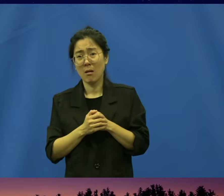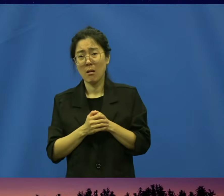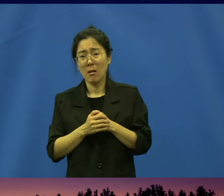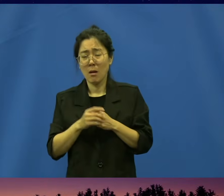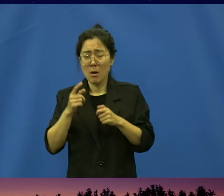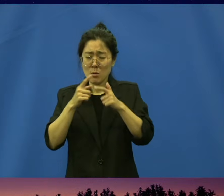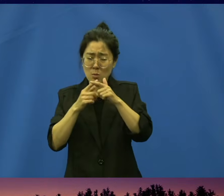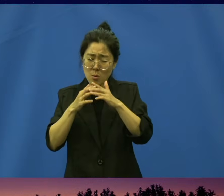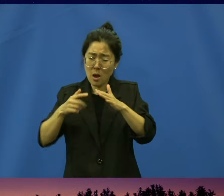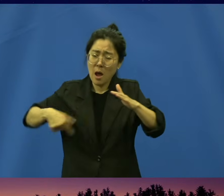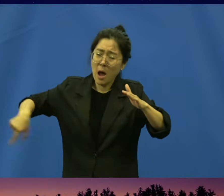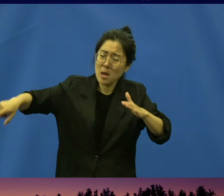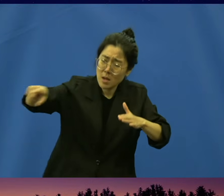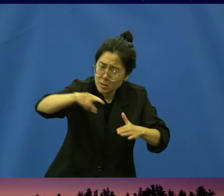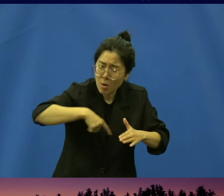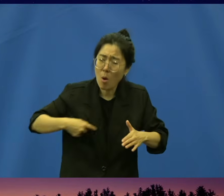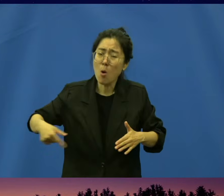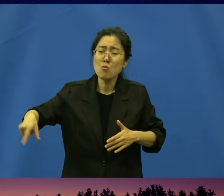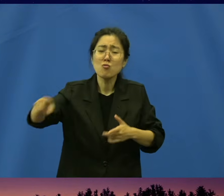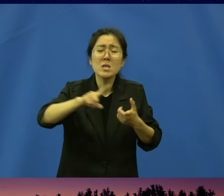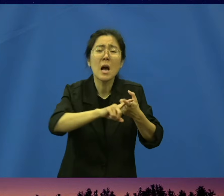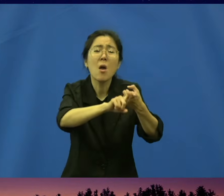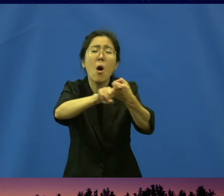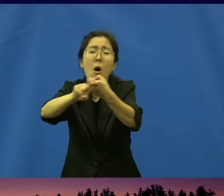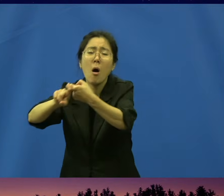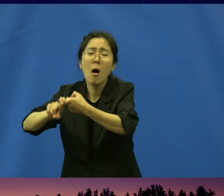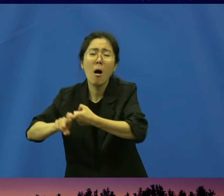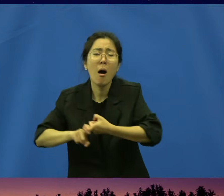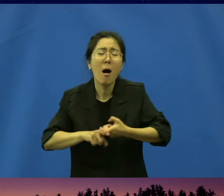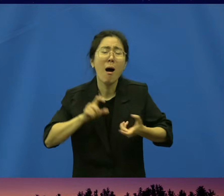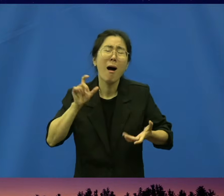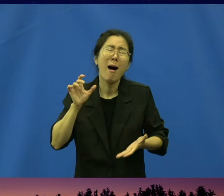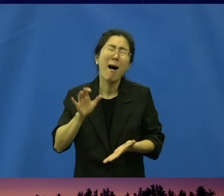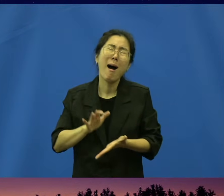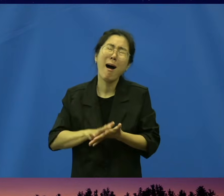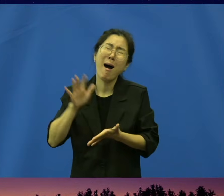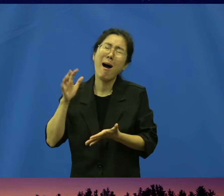그렇게 할 수 있기 때문에 연합을 위해서 먼저 기도를 하신 것입니다.